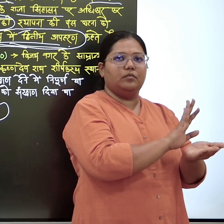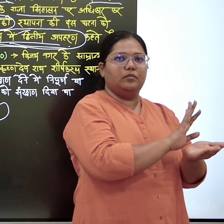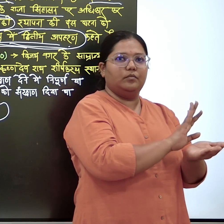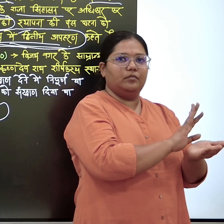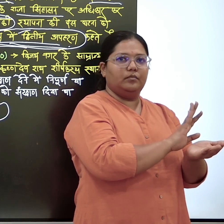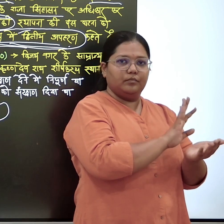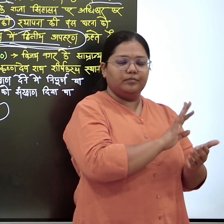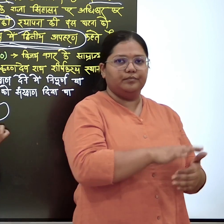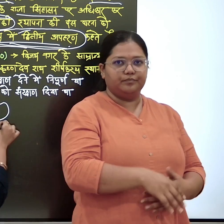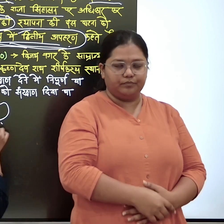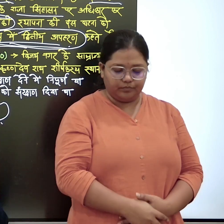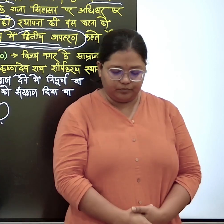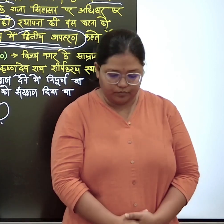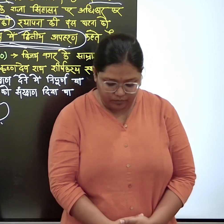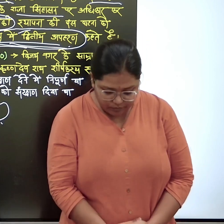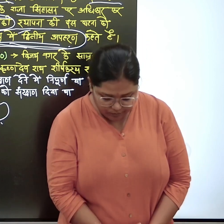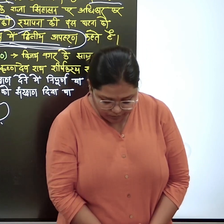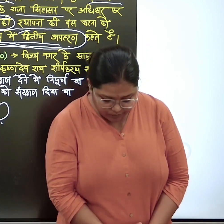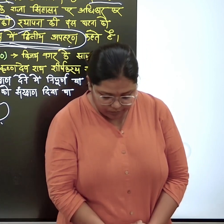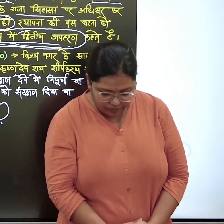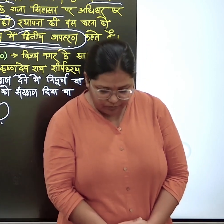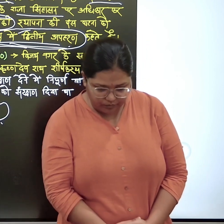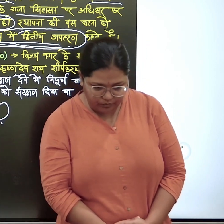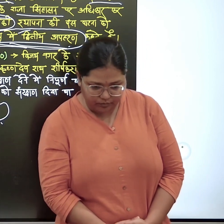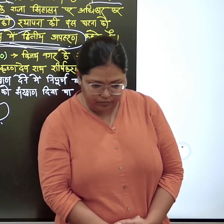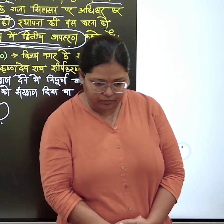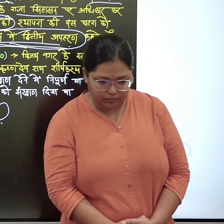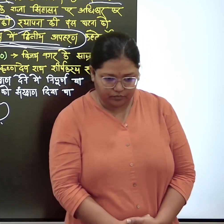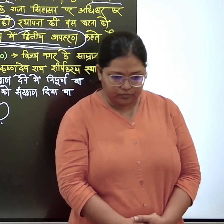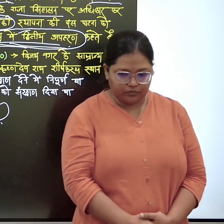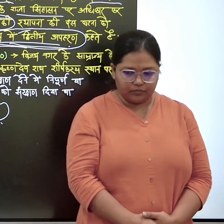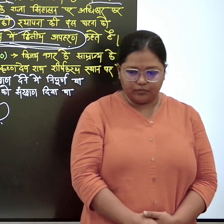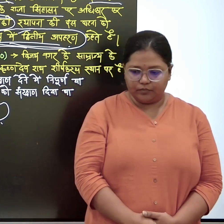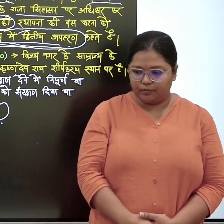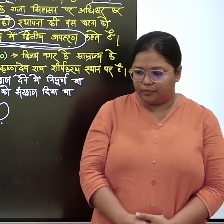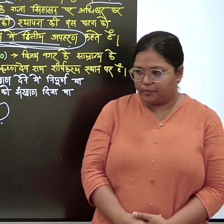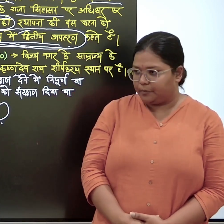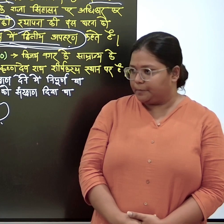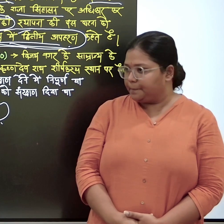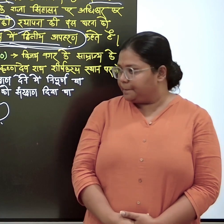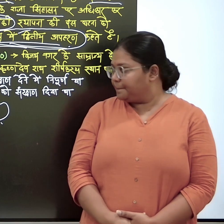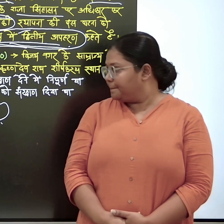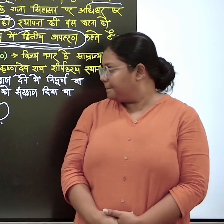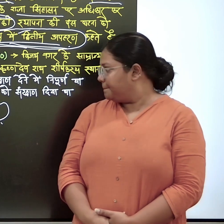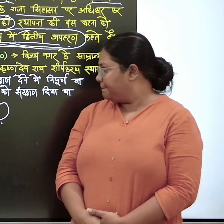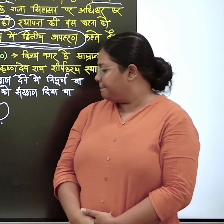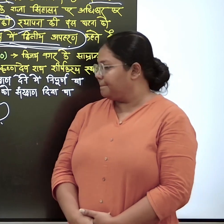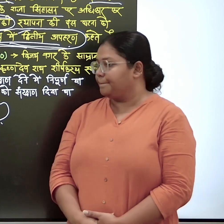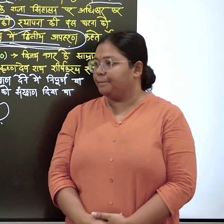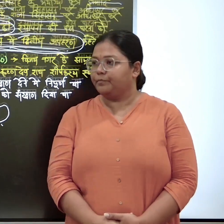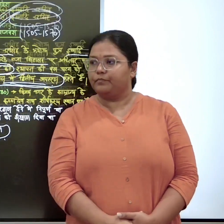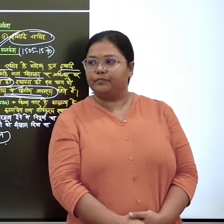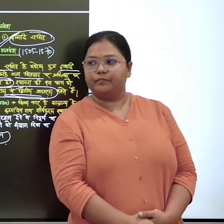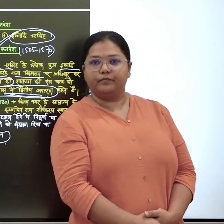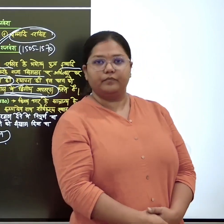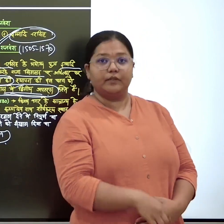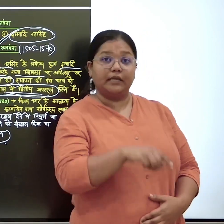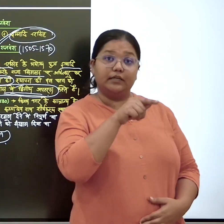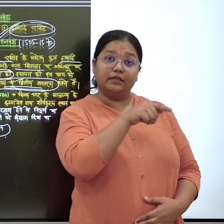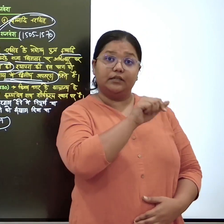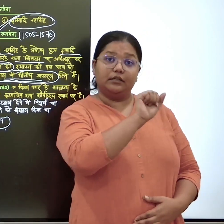अष्ट दिग्गज, ठीक। 8 कवियों को संरक्षण दिया था, जिसको क्या बोलते थे,